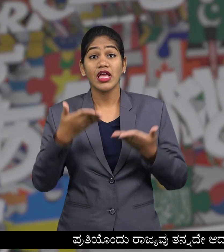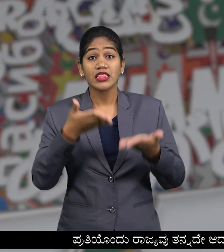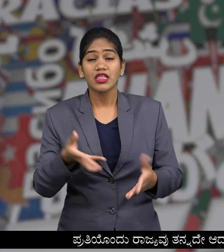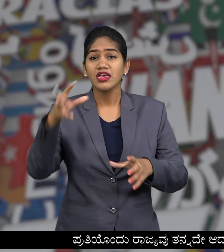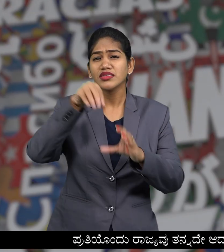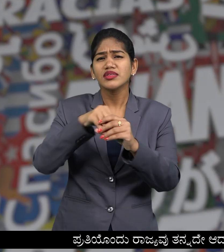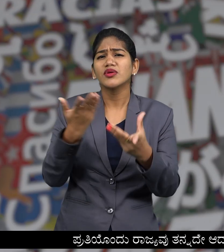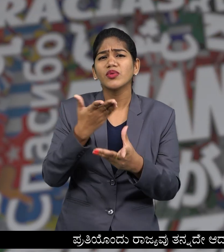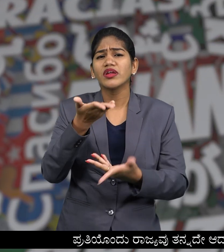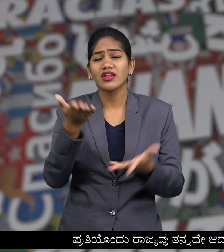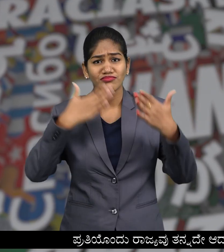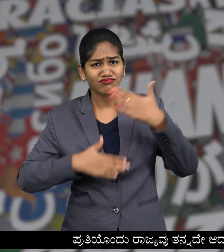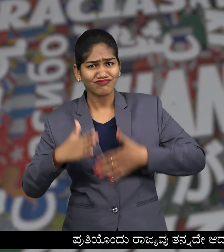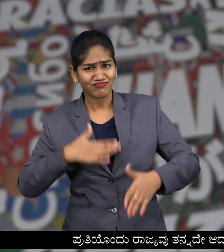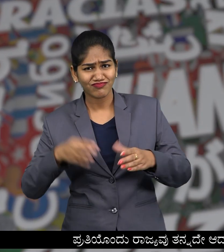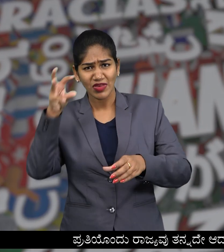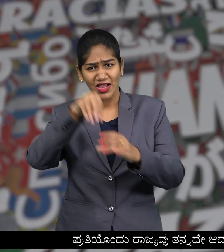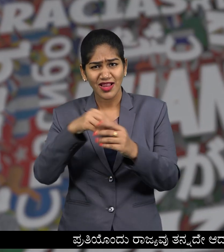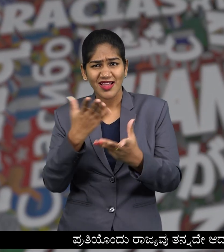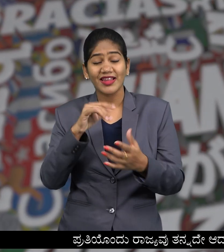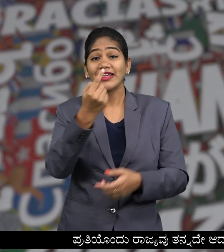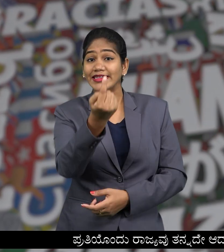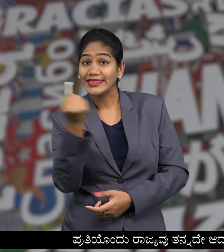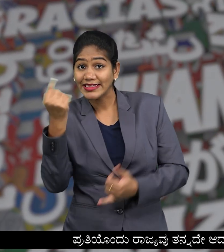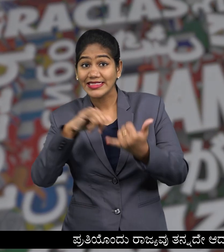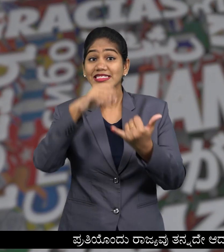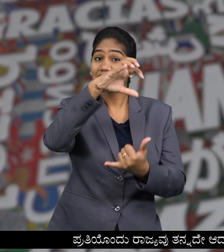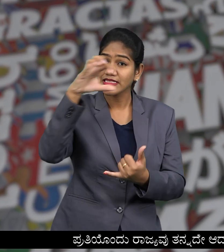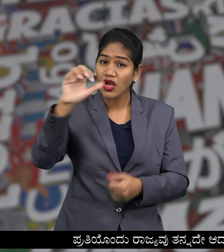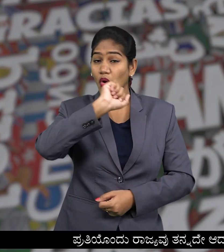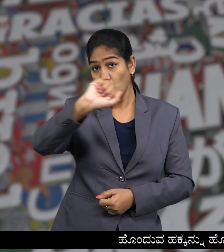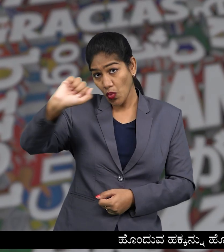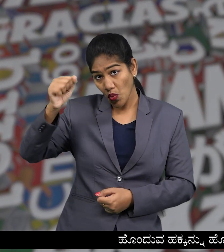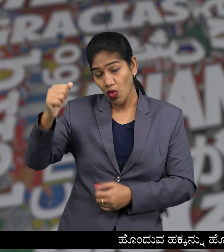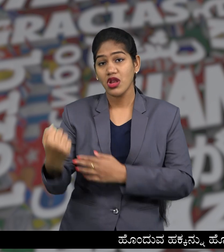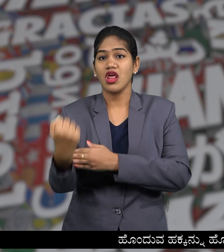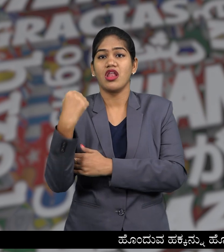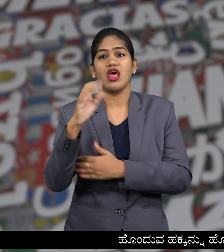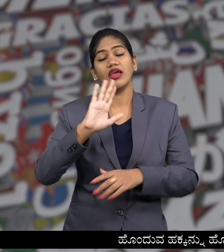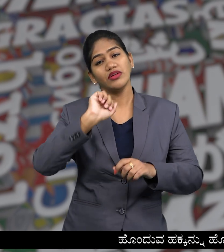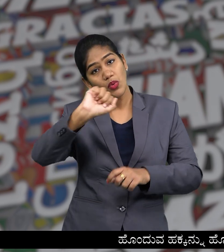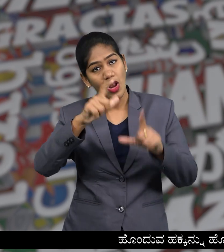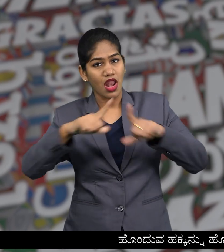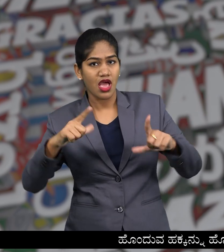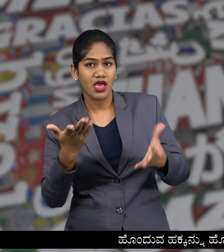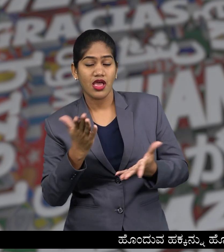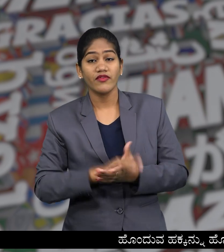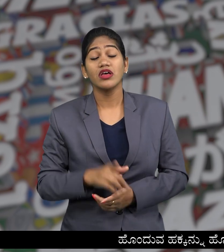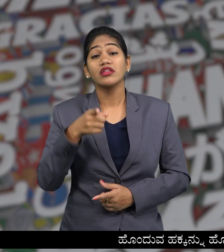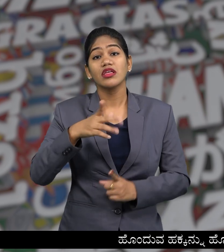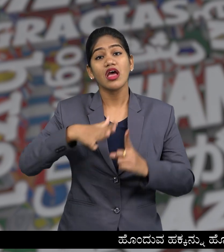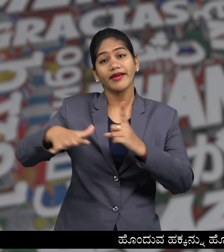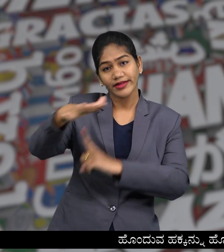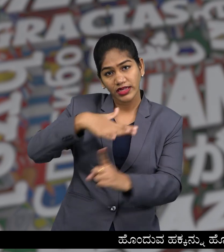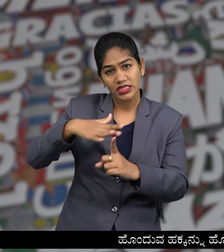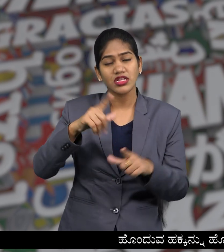ಪ್ರತಿಯೊಂದು ರಾಜ್ಯವು ತನ್ನದೇ ಆದ ಪ್ರಾದೇಶಿಕ ಅಥವಾ ಇಂಗ್ಲಿಷ್ ಭಾಷೆಯನ್ನು ಹೊಂದುವ ಹಕ್ಕನ್ನು ಹೊಂದಿದೆ ಎಂದು